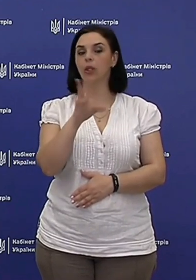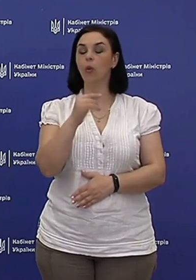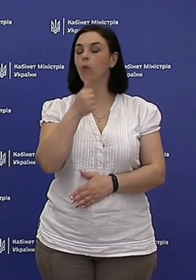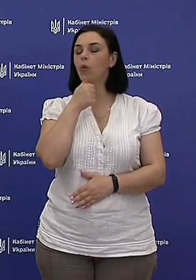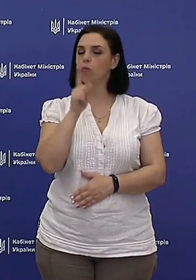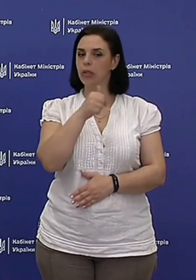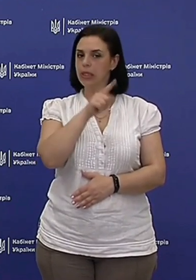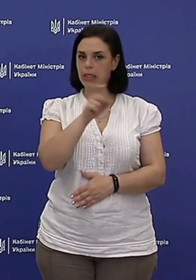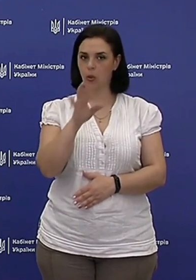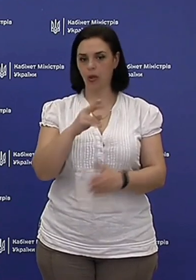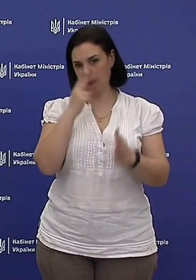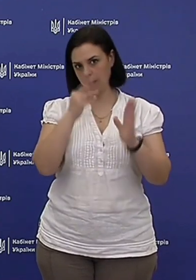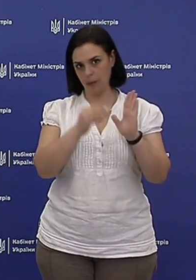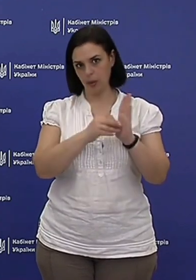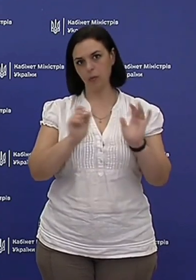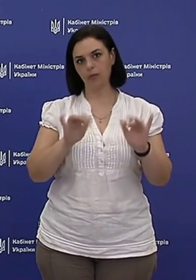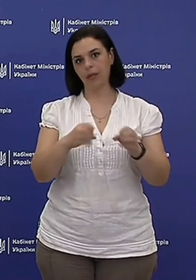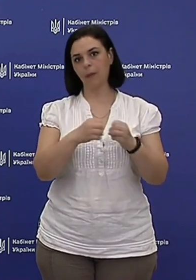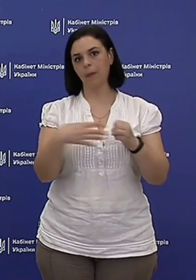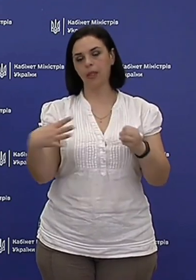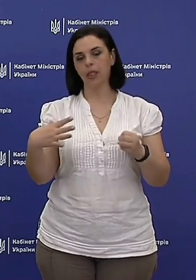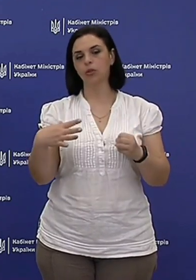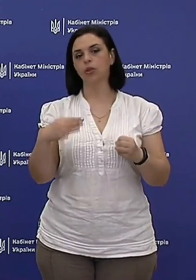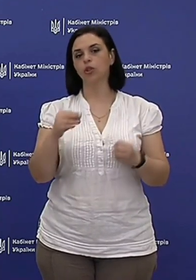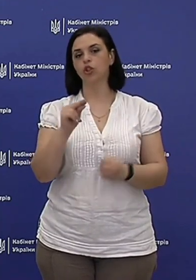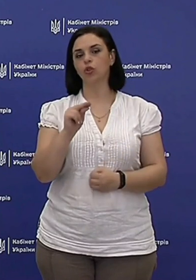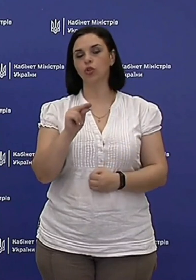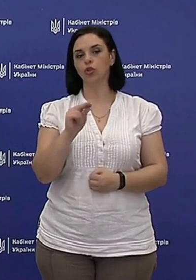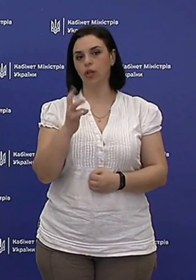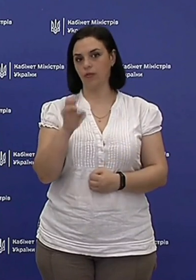пробного ЗНО, яке передбачалося проведення 15